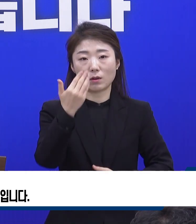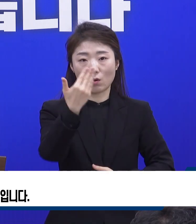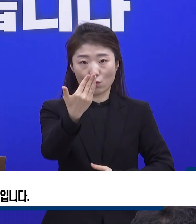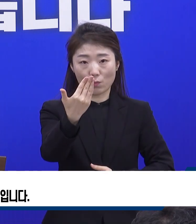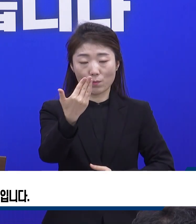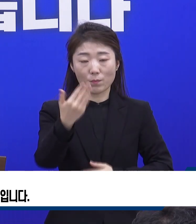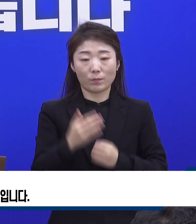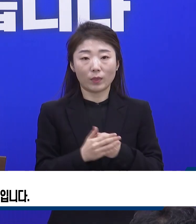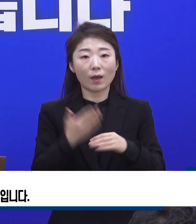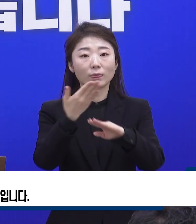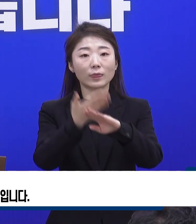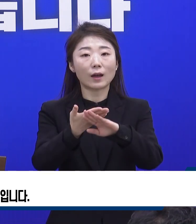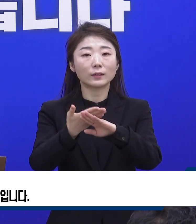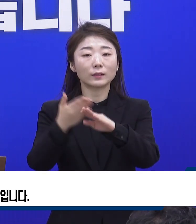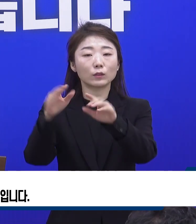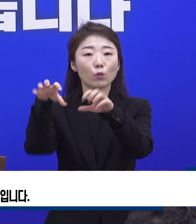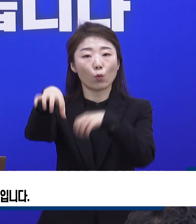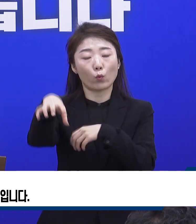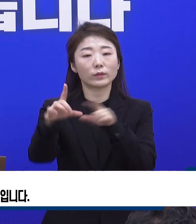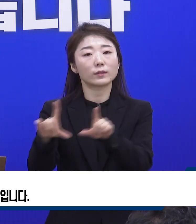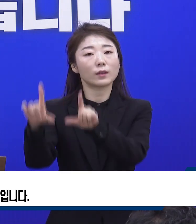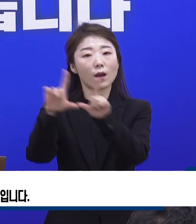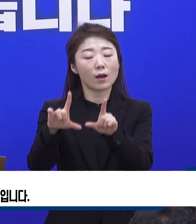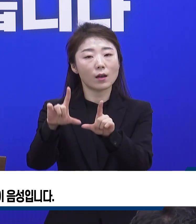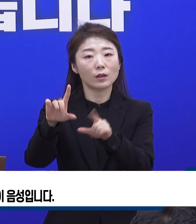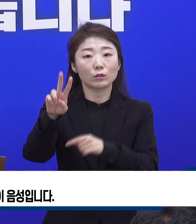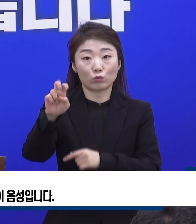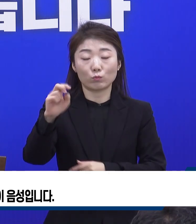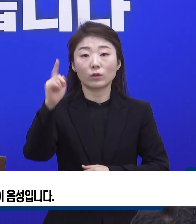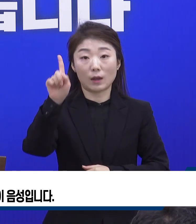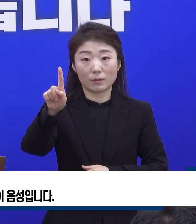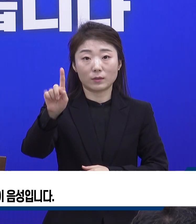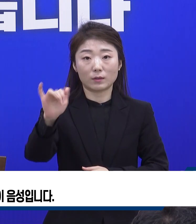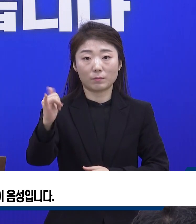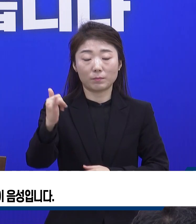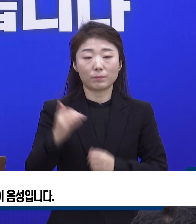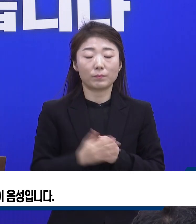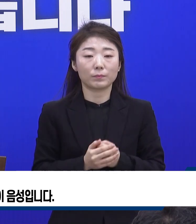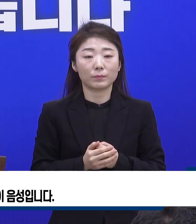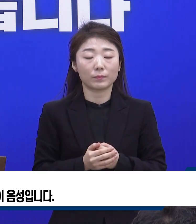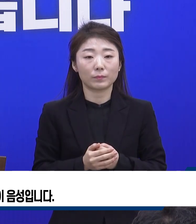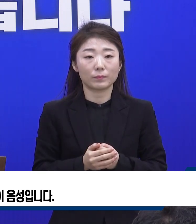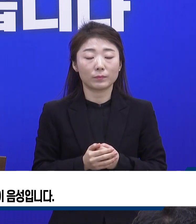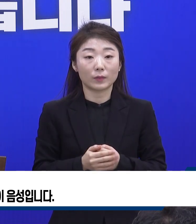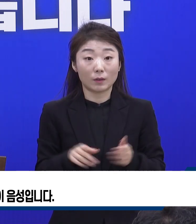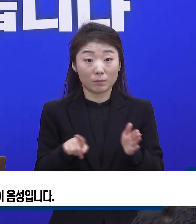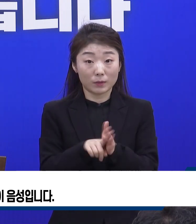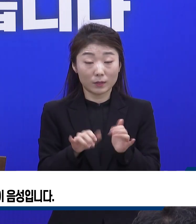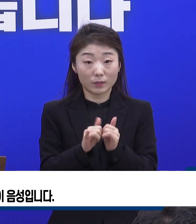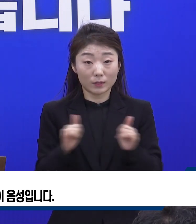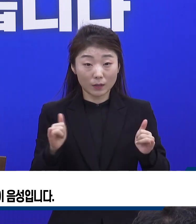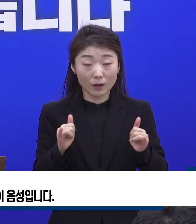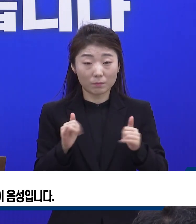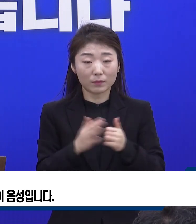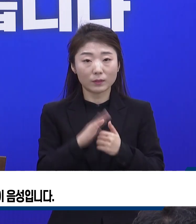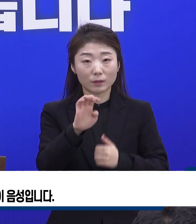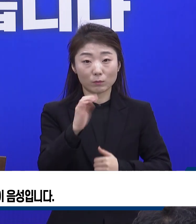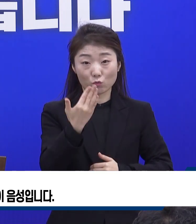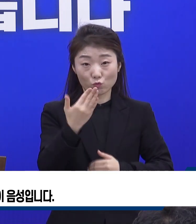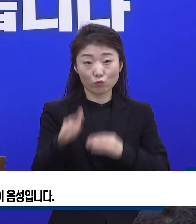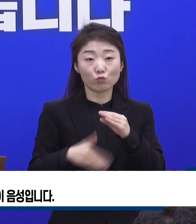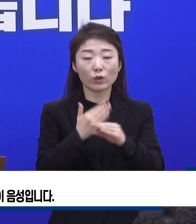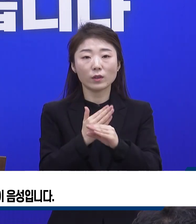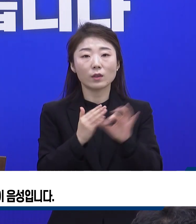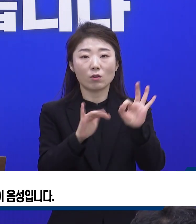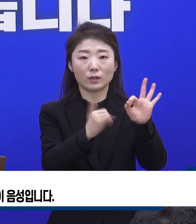타 지역에 거주하는 분이 21명입니다. 관내에 계시는 신도 39명 가운데